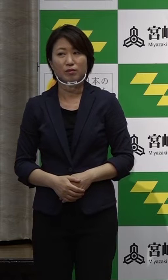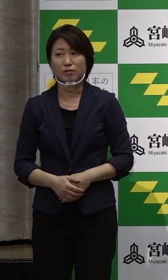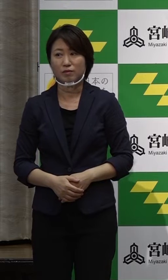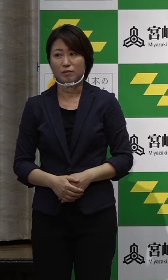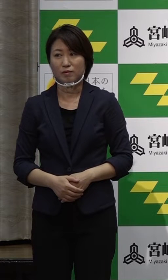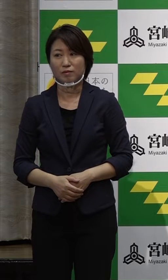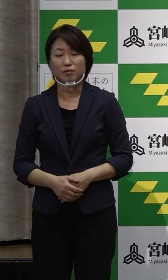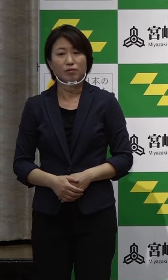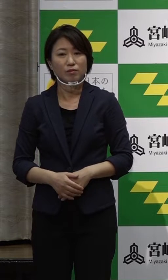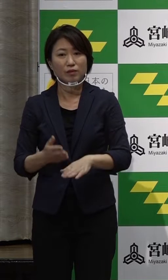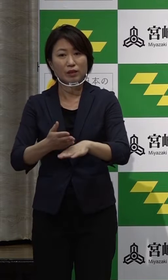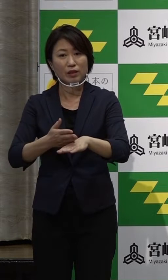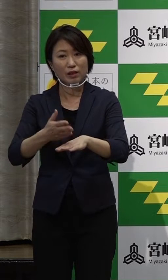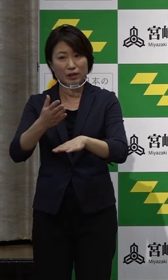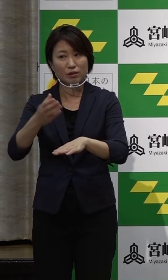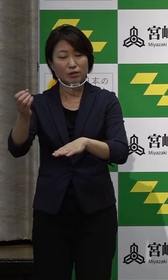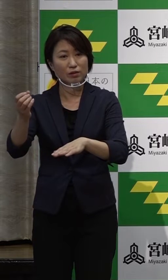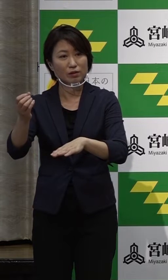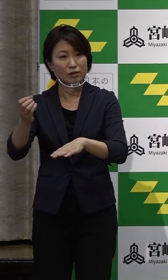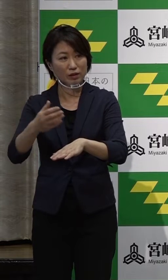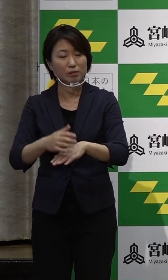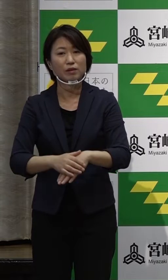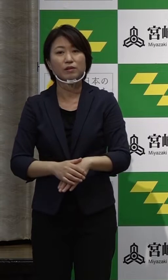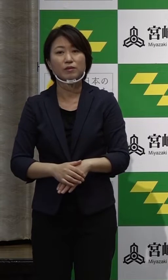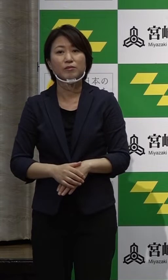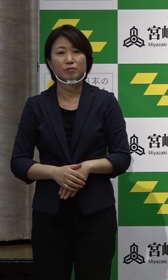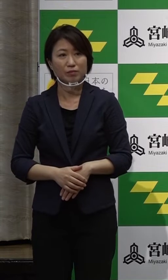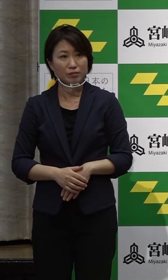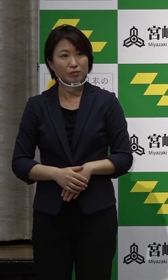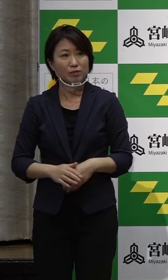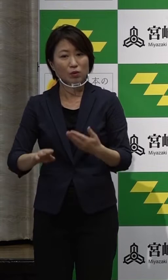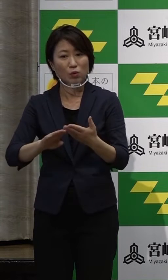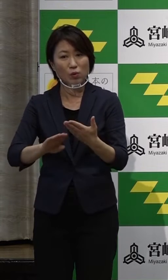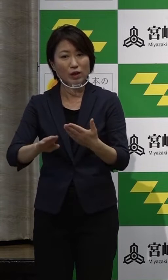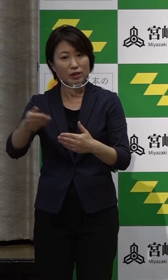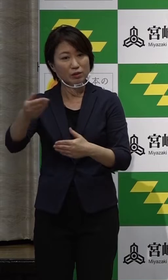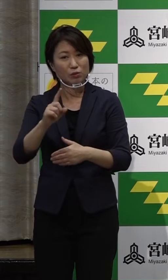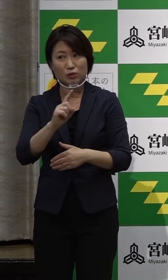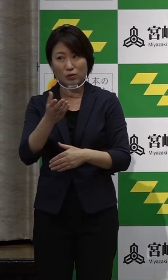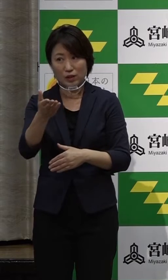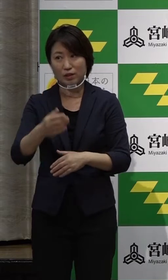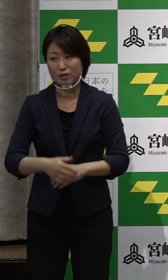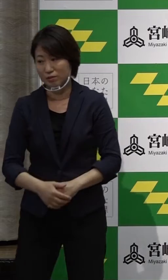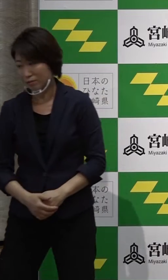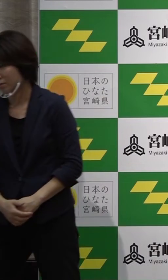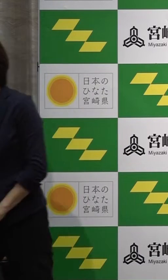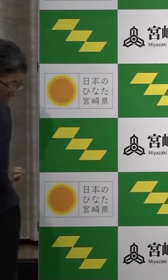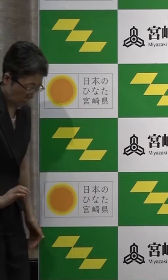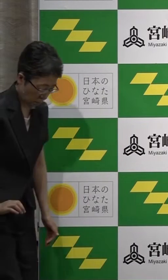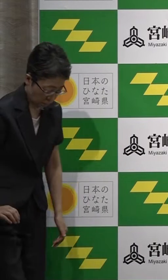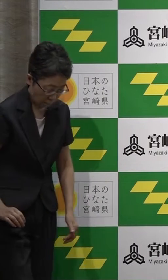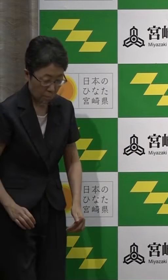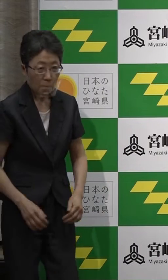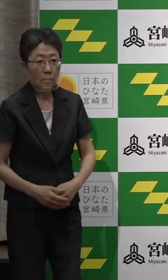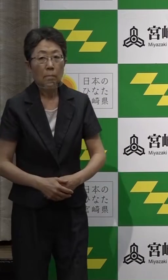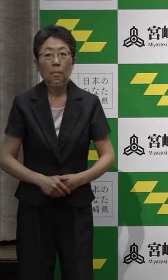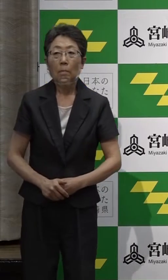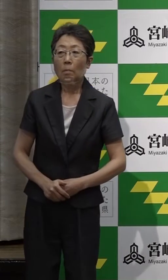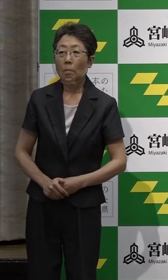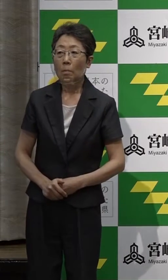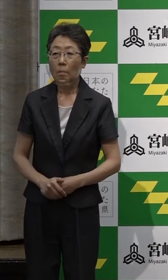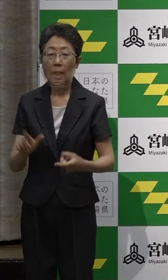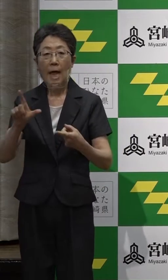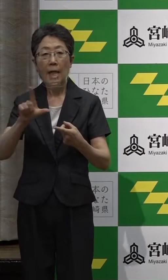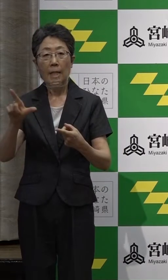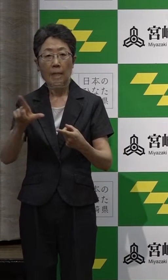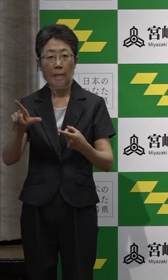はい、ありがとうございます。幹事社からは以上です。他の記者さん、質問がありましたらお願いします。 はい、NHK